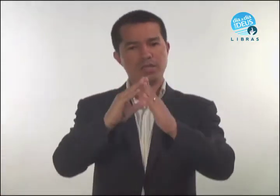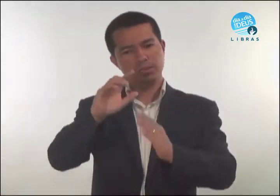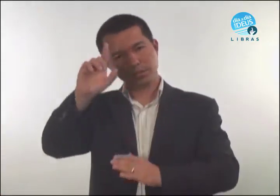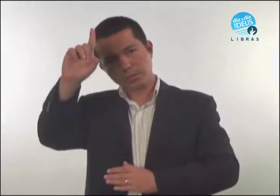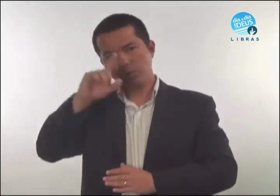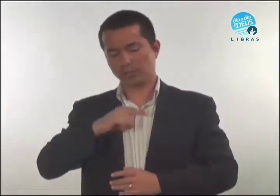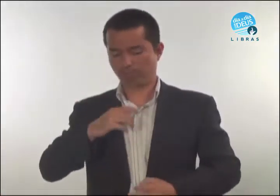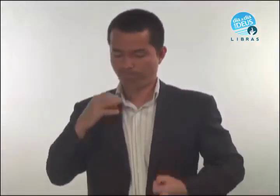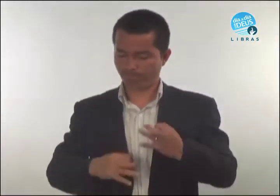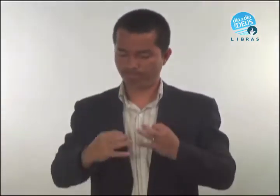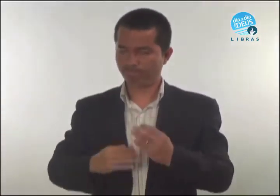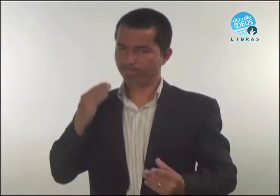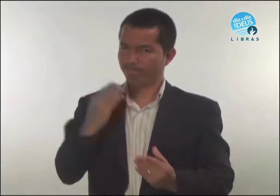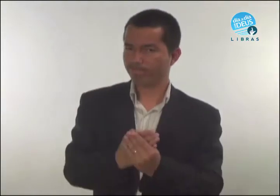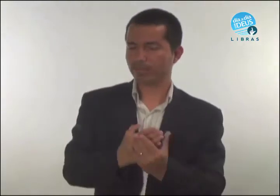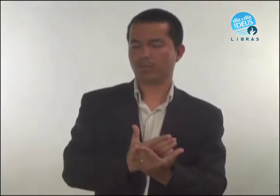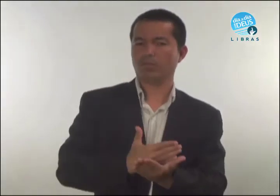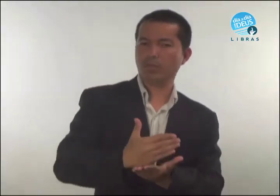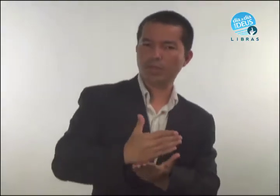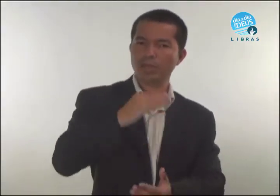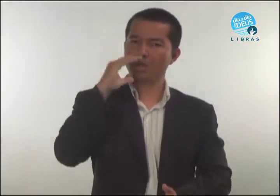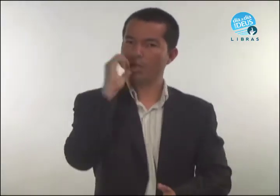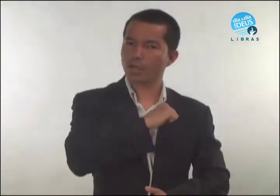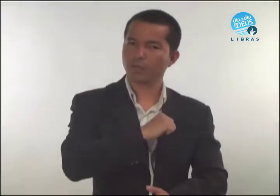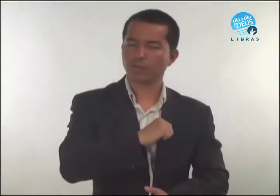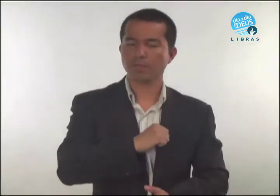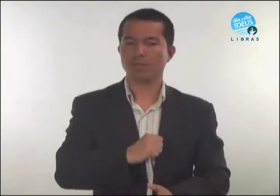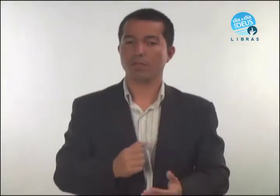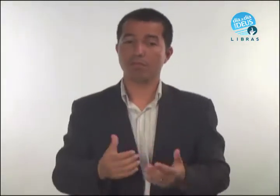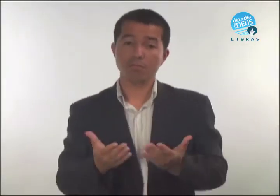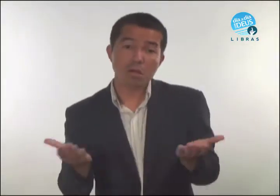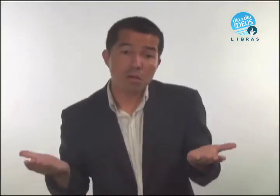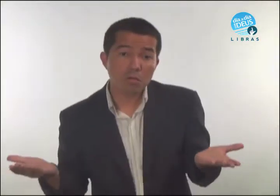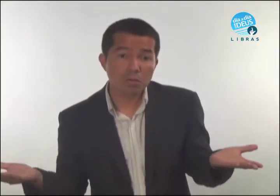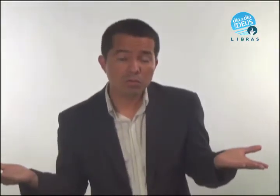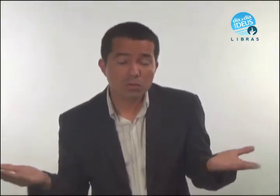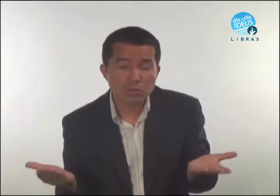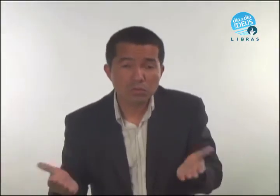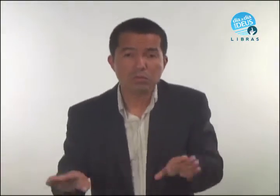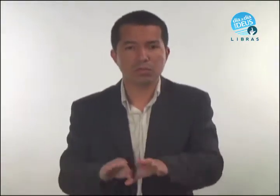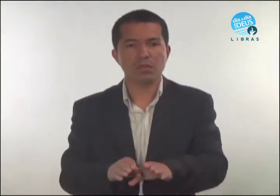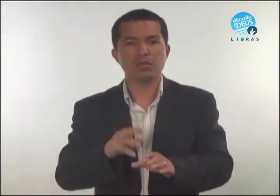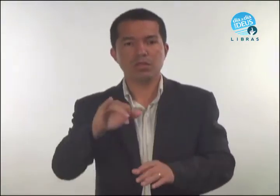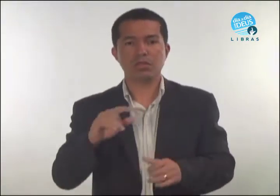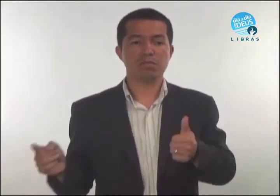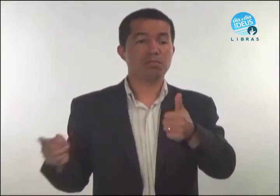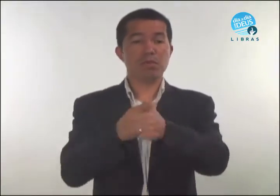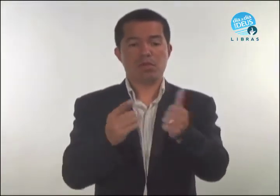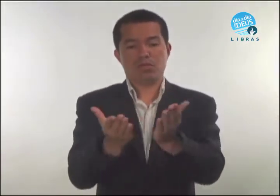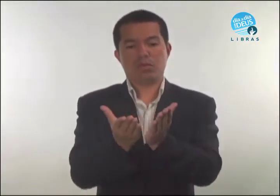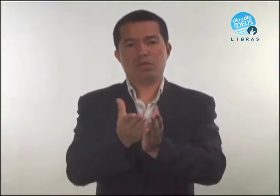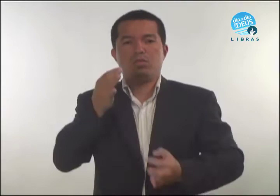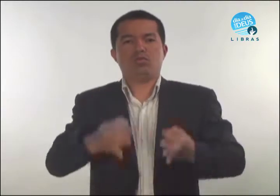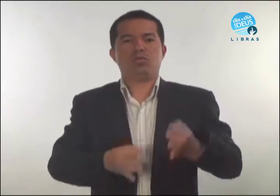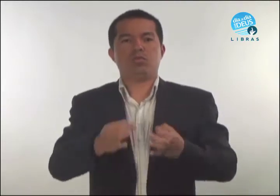é chegada. Ora, se primeiro vem por nós, qual será o fim daqueles que